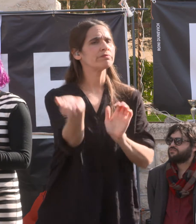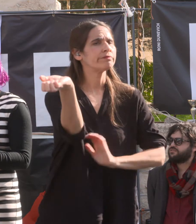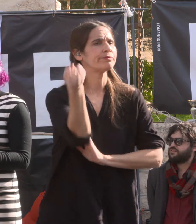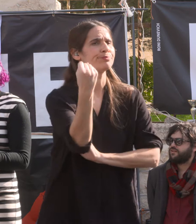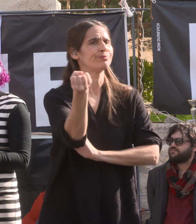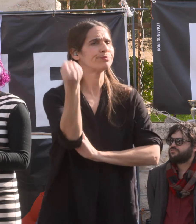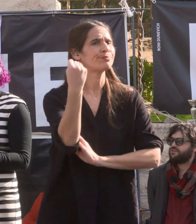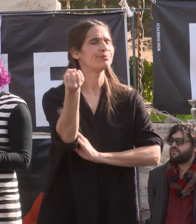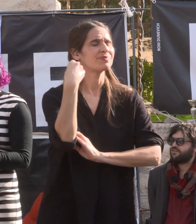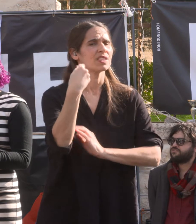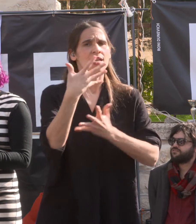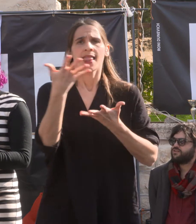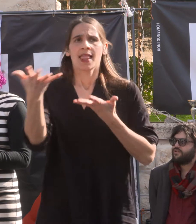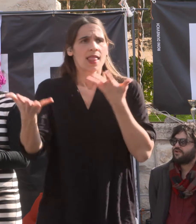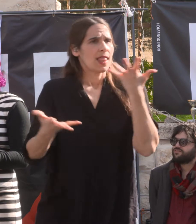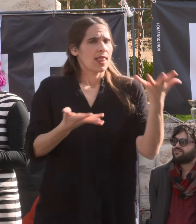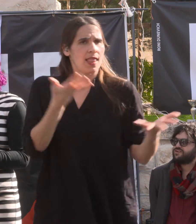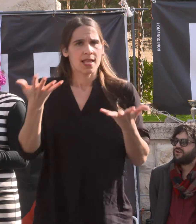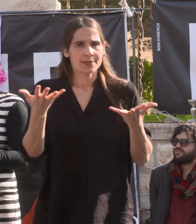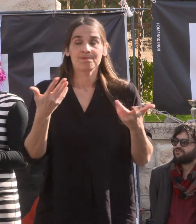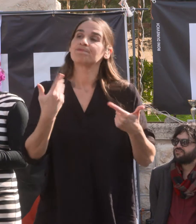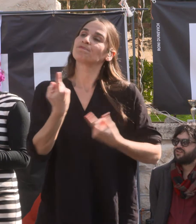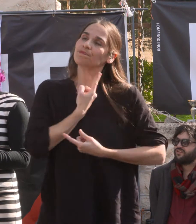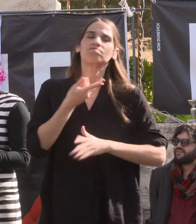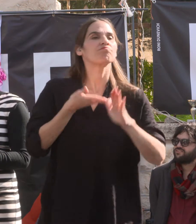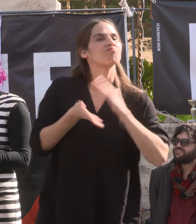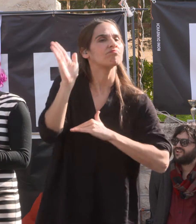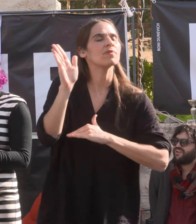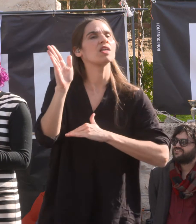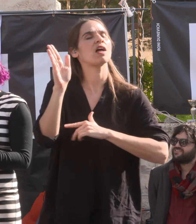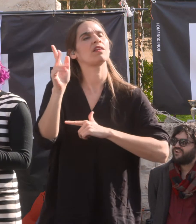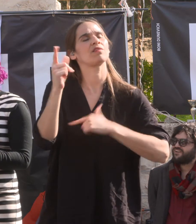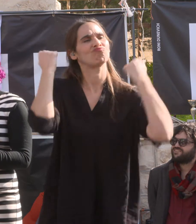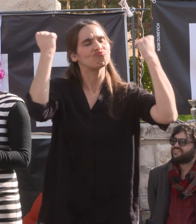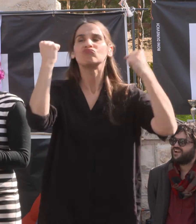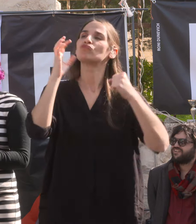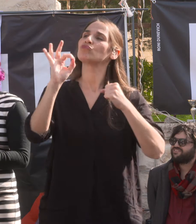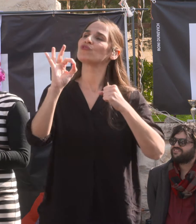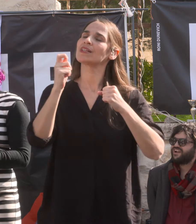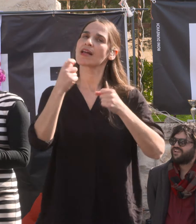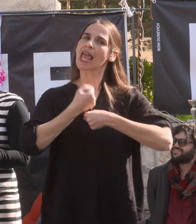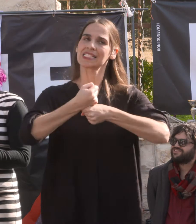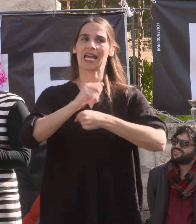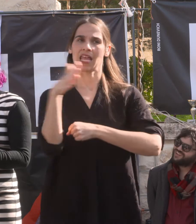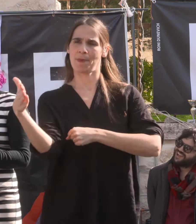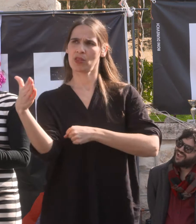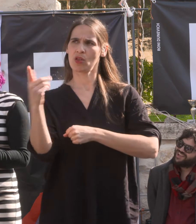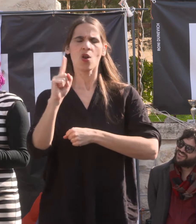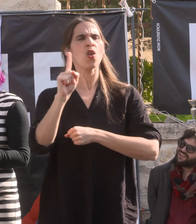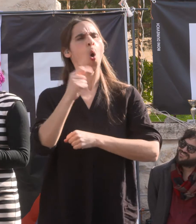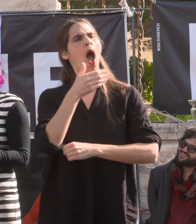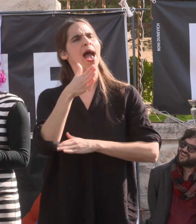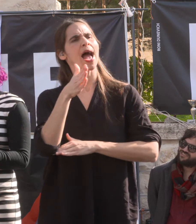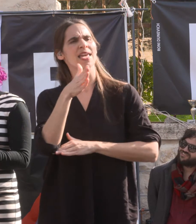על דלתותיהם. יצאתי גם כדי לייצג קצת את הימין. לא, לא את